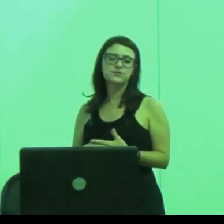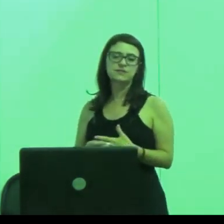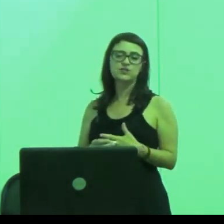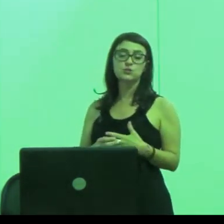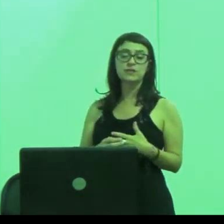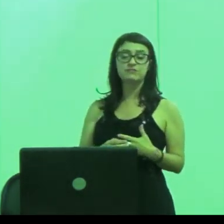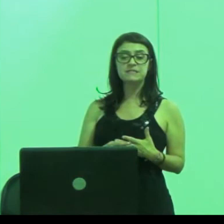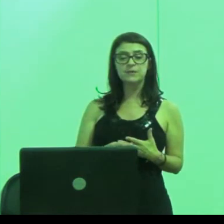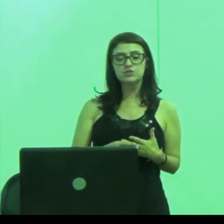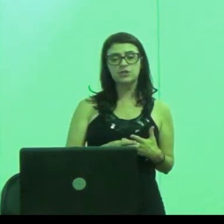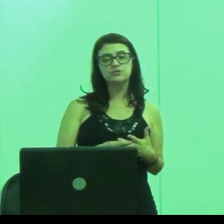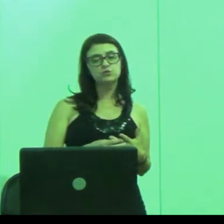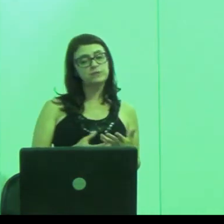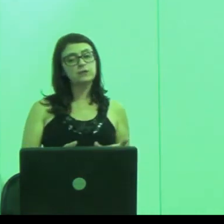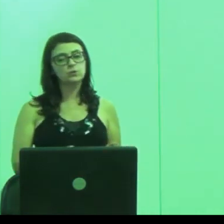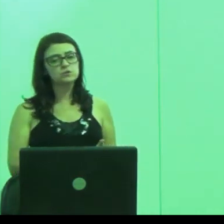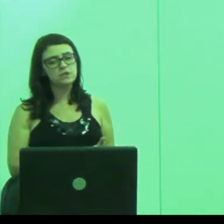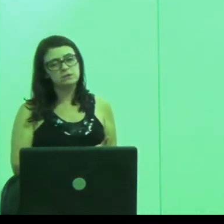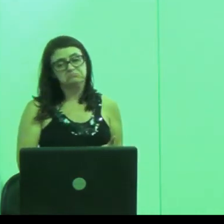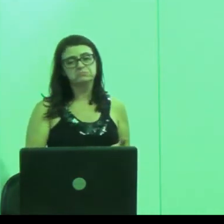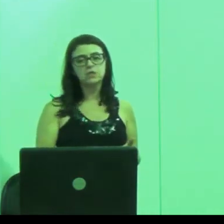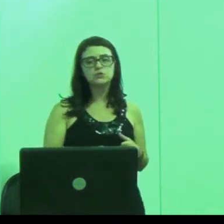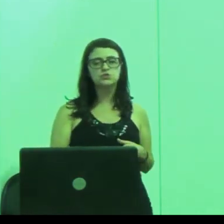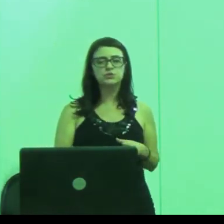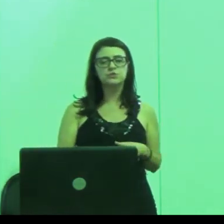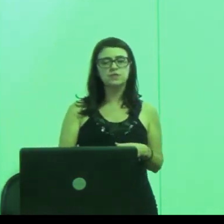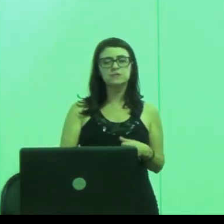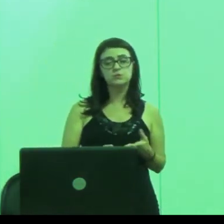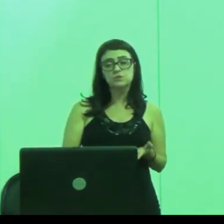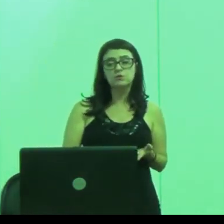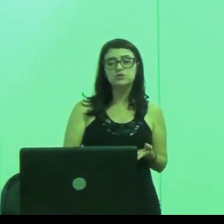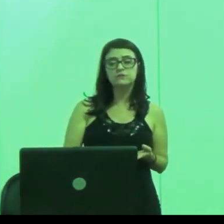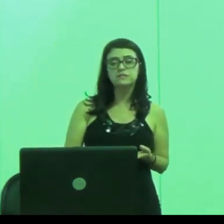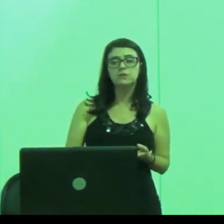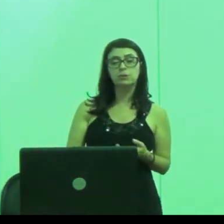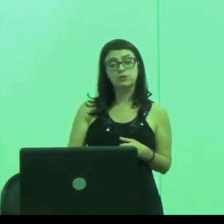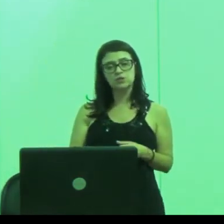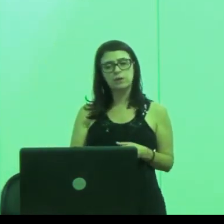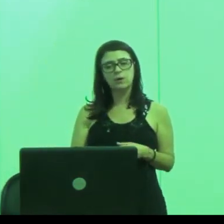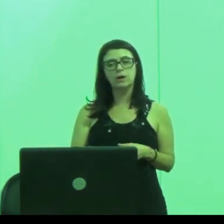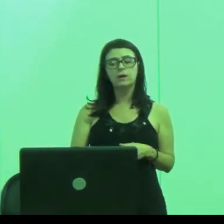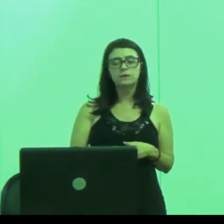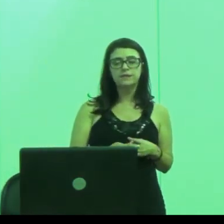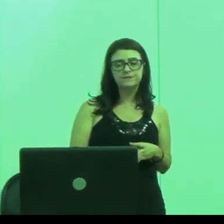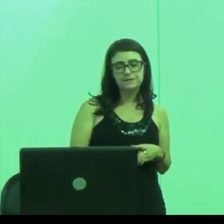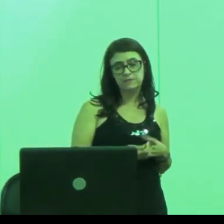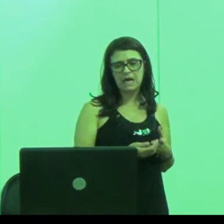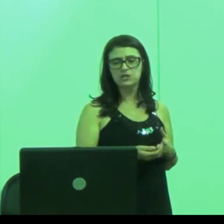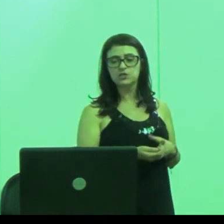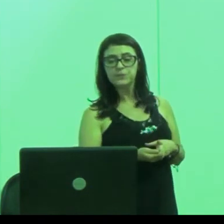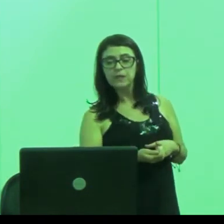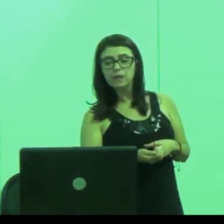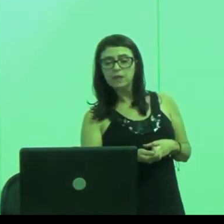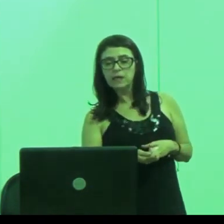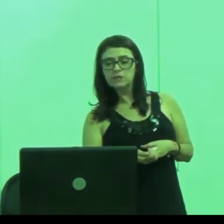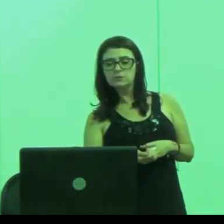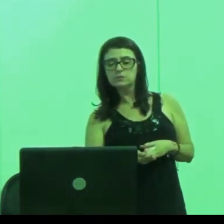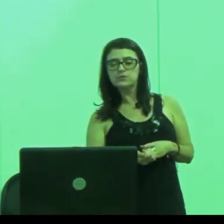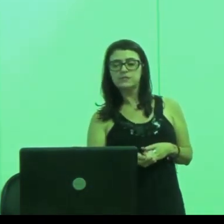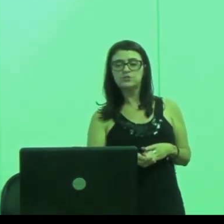traço de um travessão indicativo de uma interrupção, sugiro que usássemos o sinal de travessão, que é o traço maior. O que, que acha? Caso não se trate